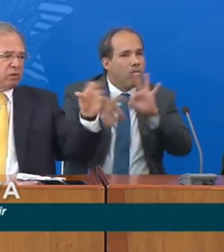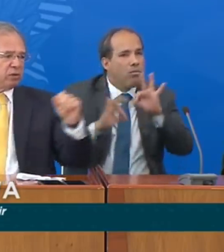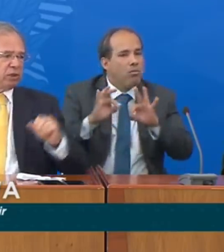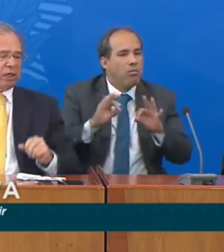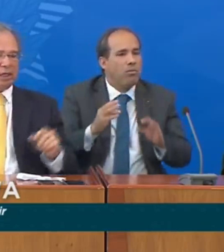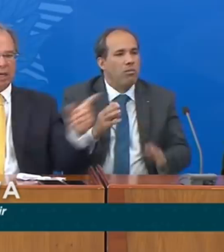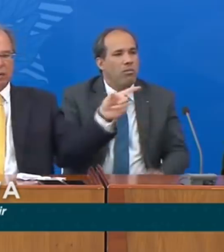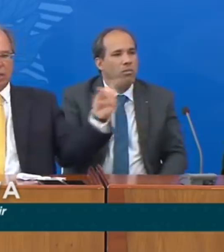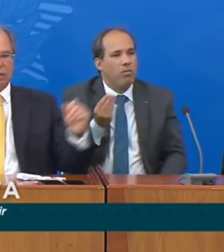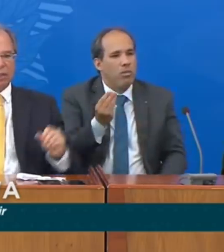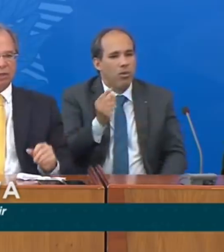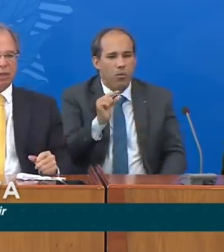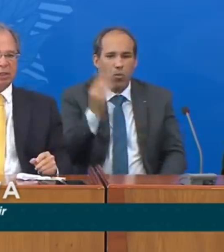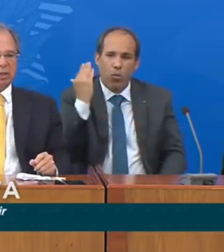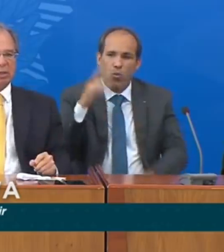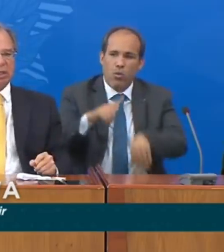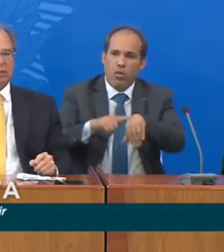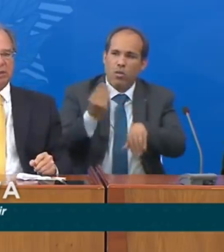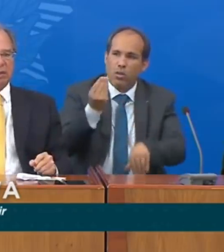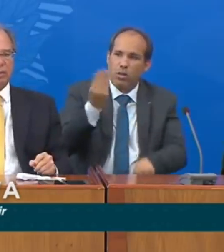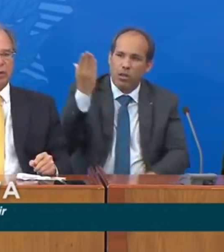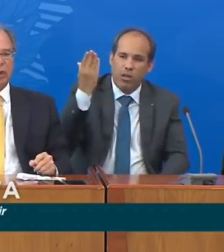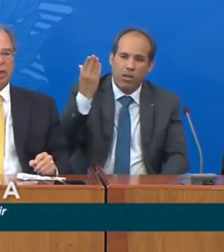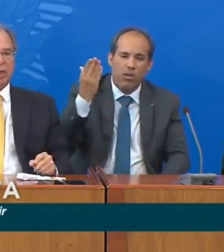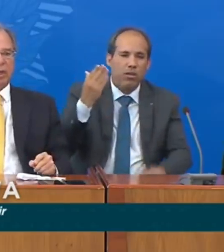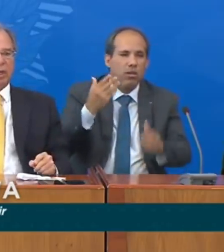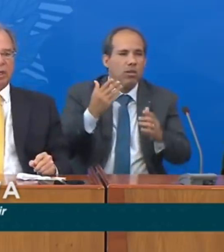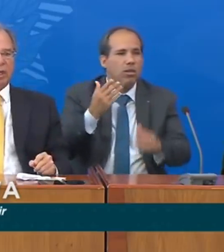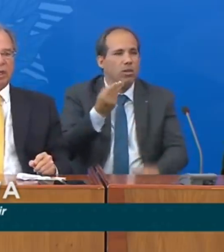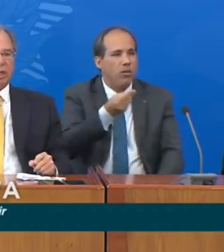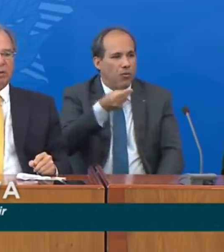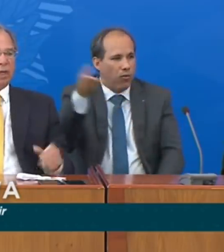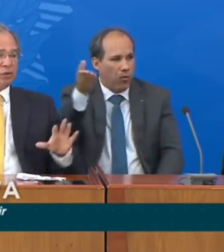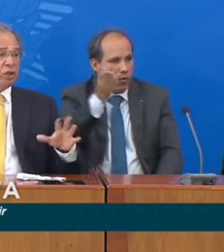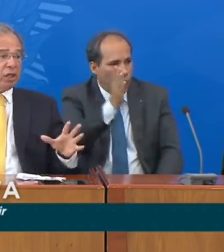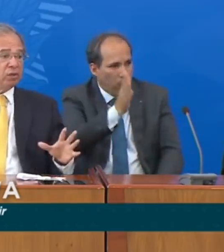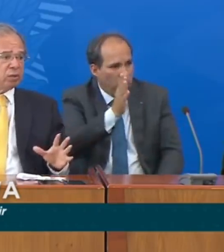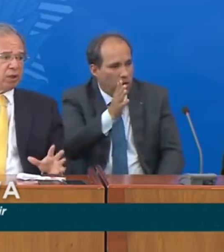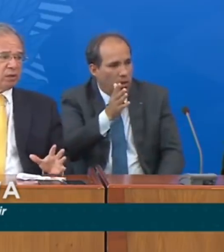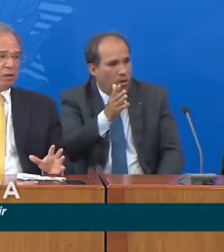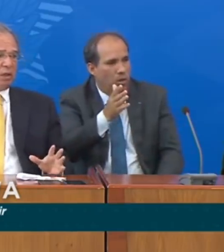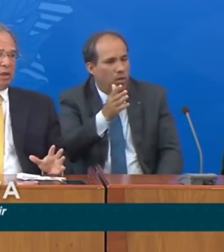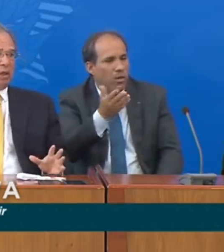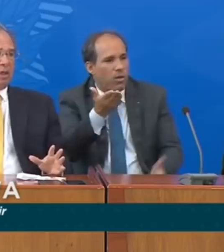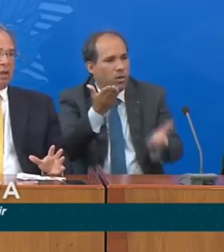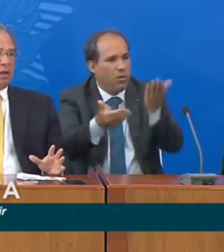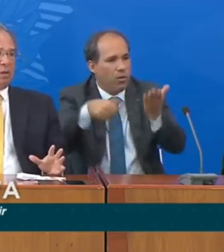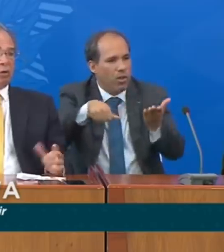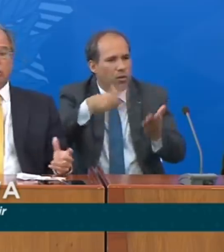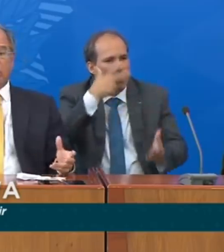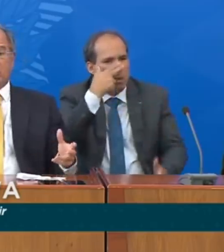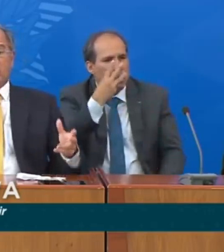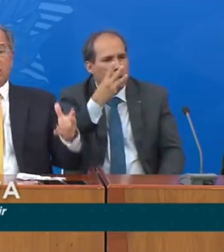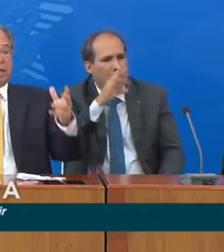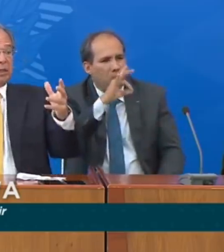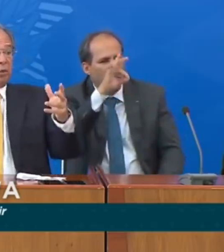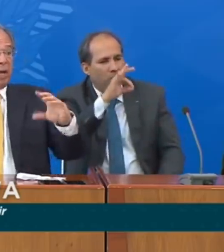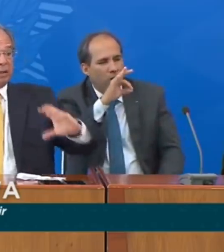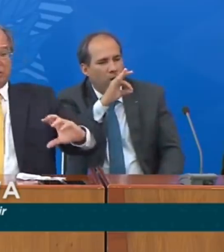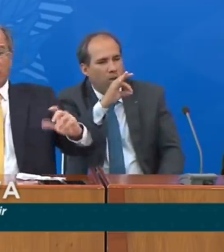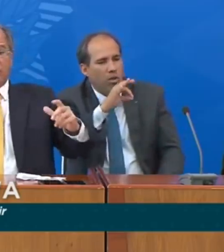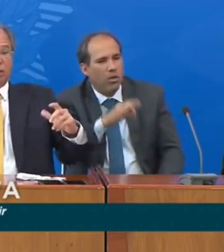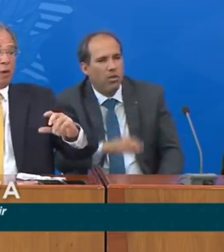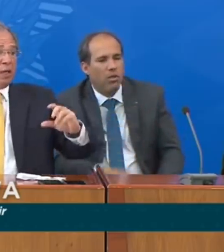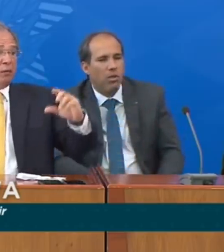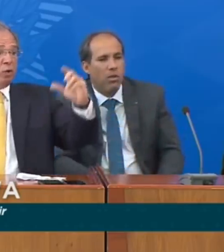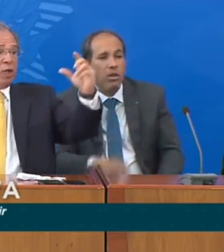inclusive, agora recentemente, a nossa revisão, é um déficit de 3%. Mas vamos supor que a economia cresceu mais,